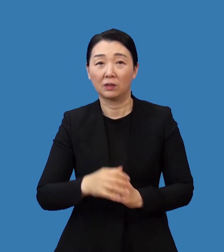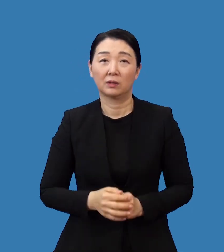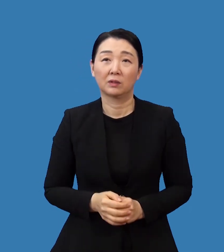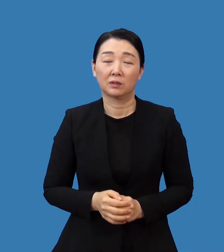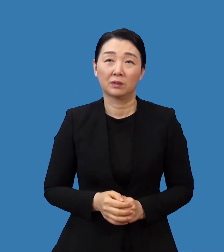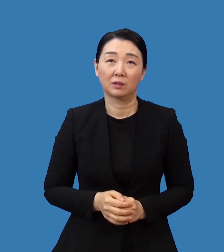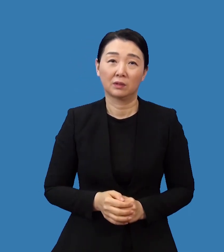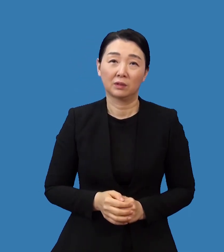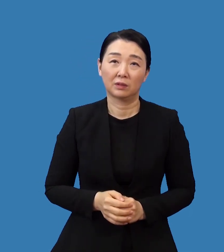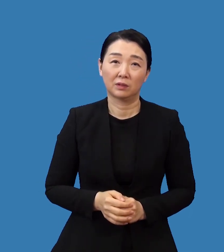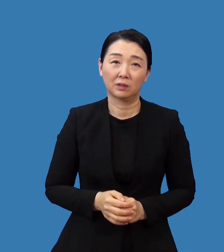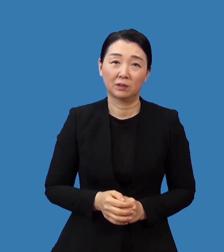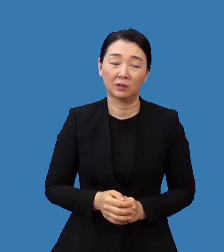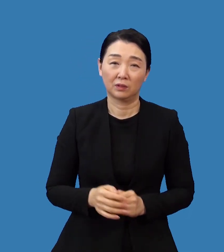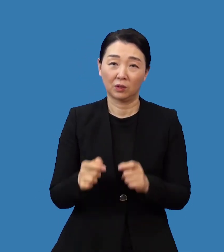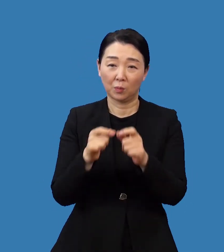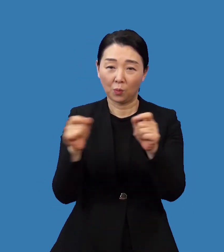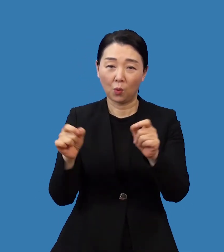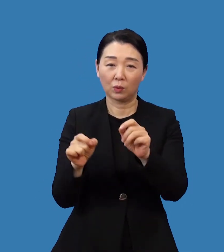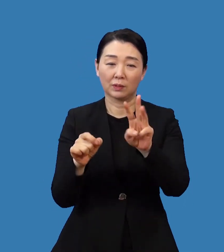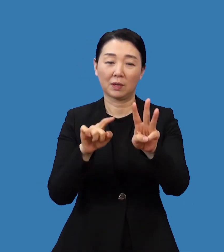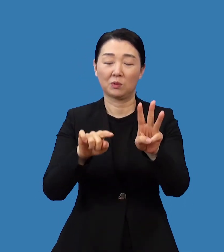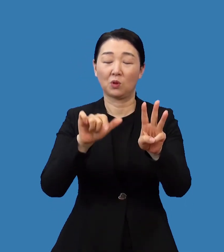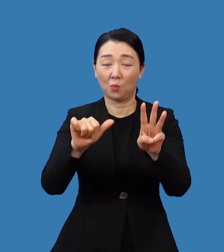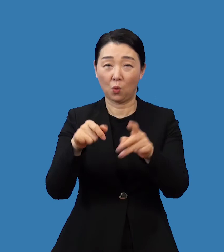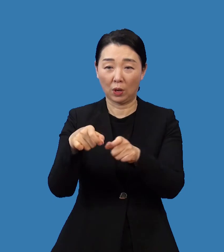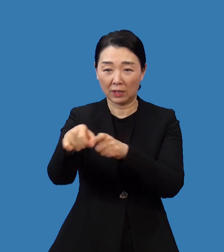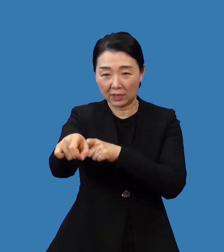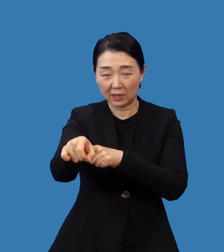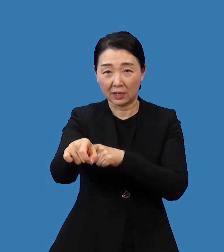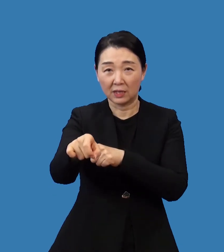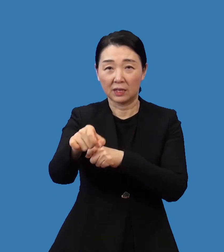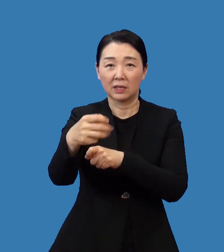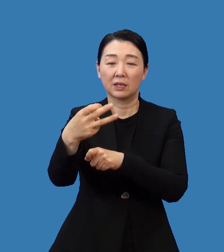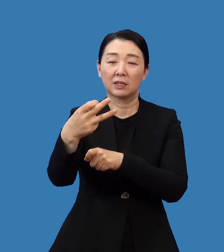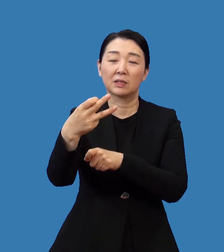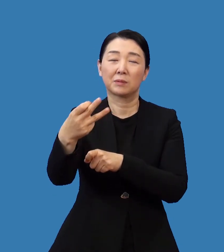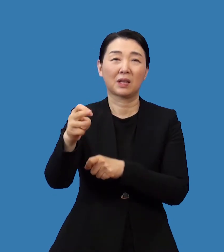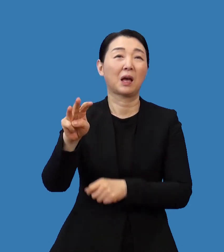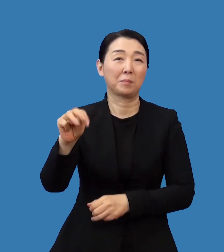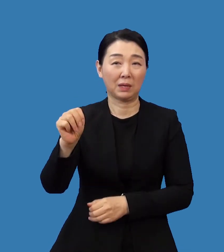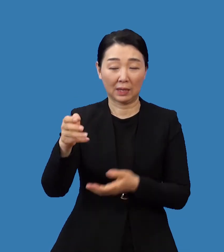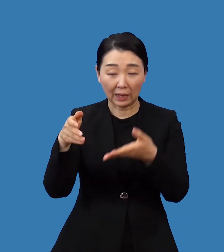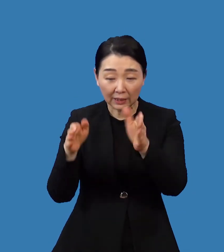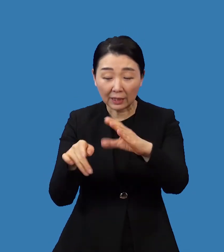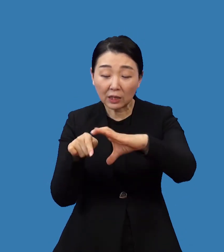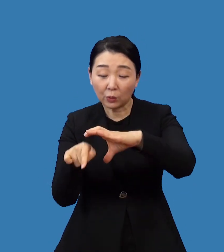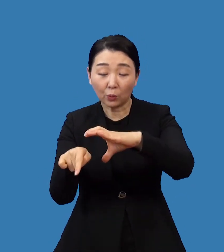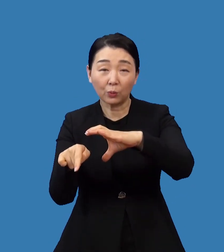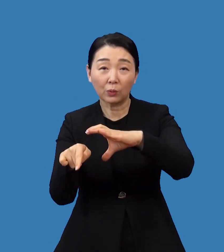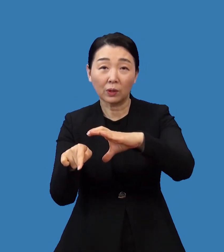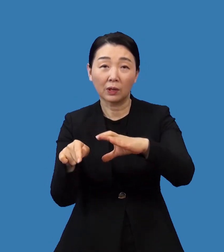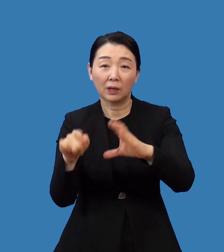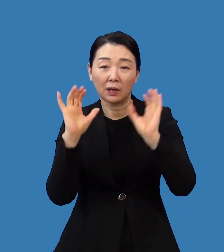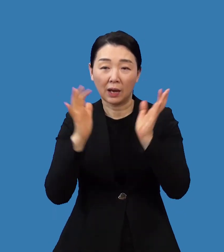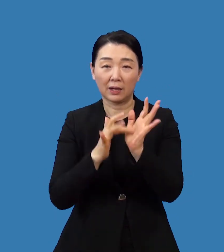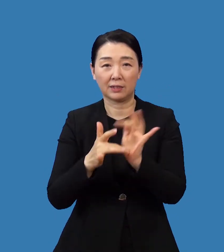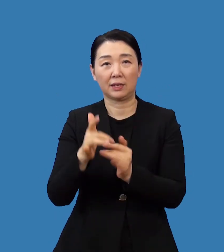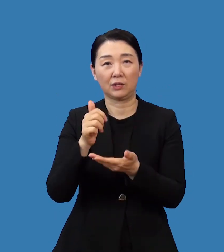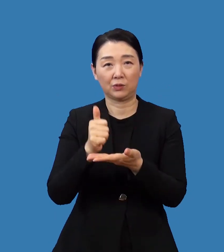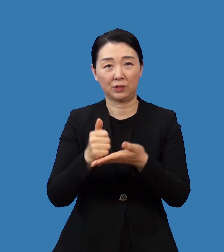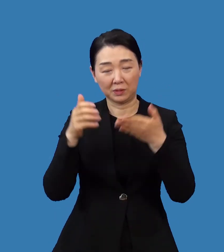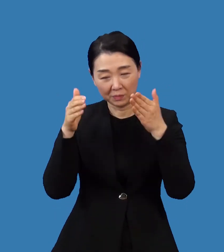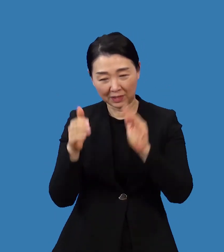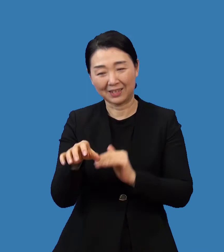약 13m 정도 되는 그런 탄생의 동굴. 그것이 전통적으로 아기 예수님이